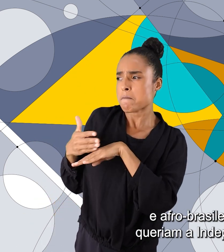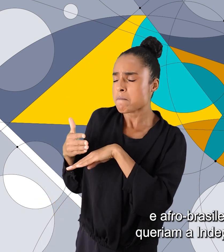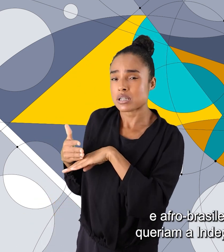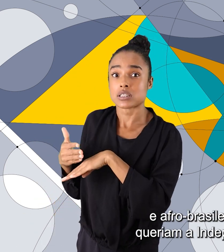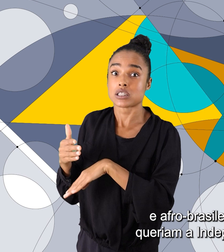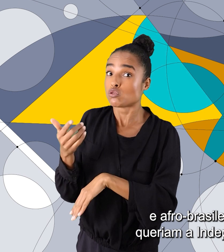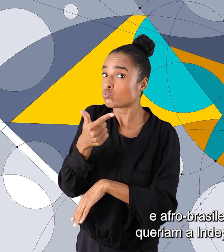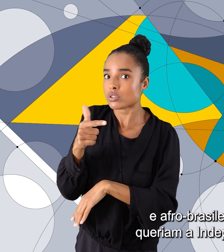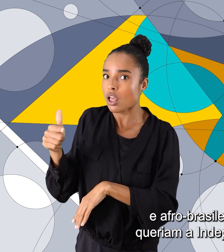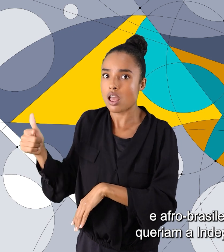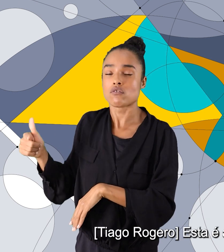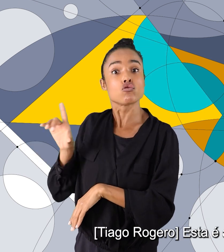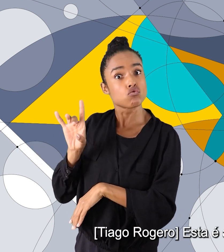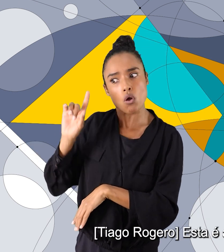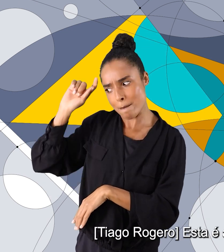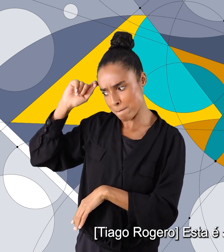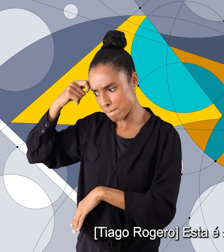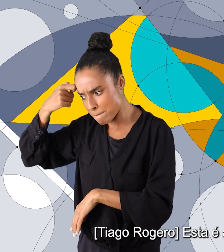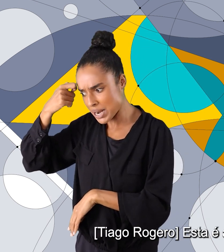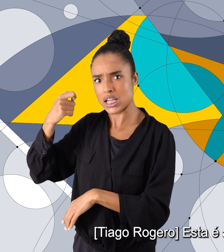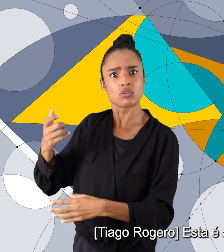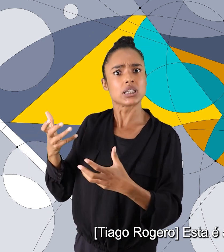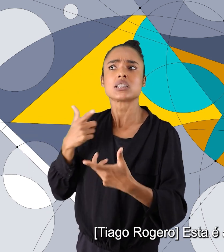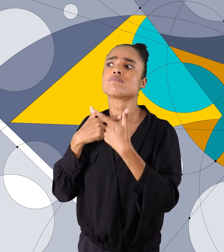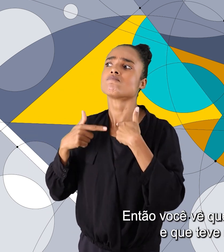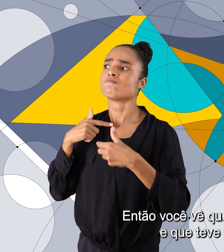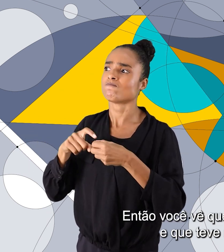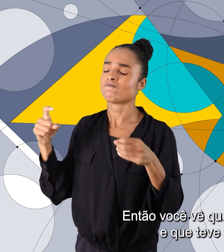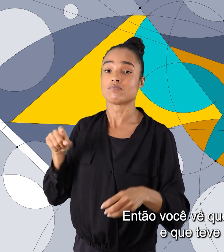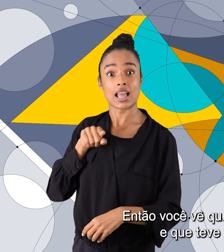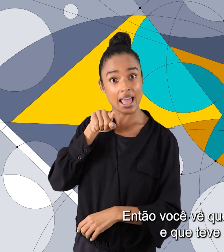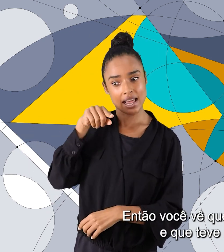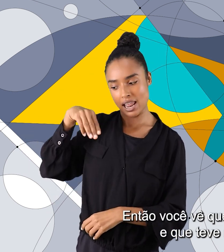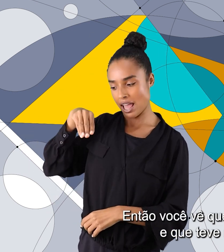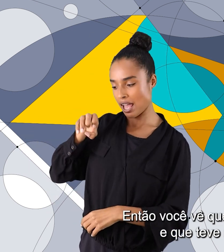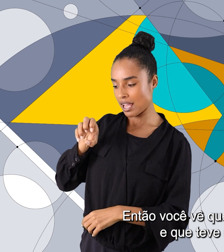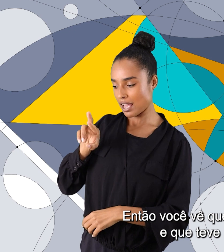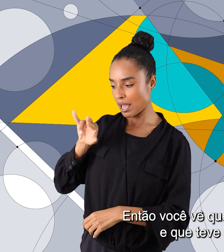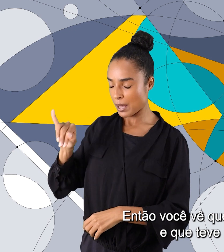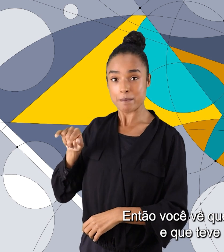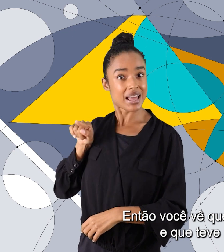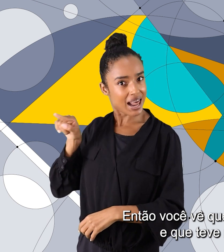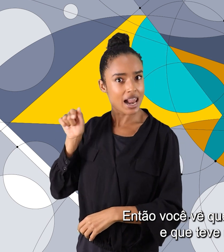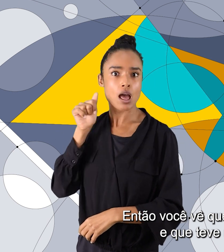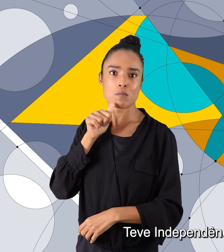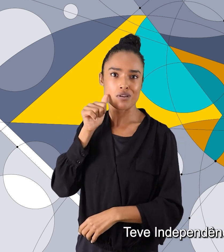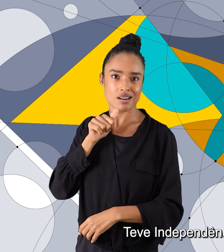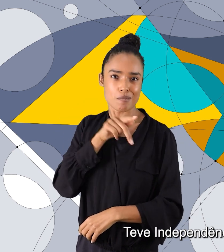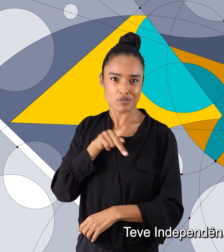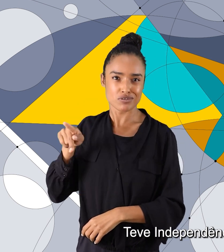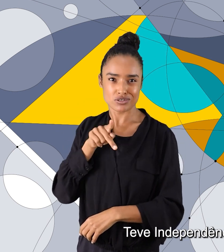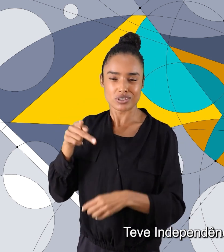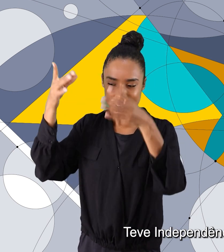queriam a independência. Esta é a Mary Del Priore. Então você vê que teve guerra e que teve morte.